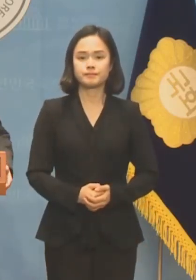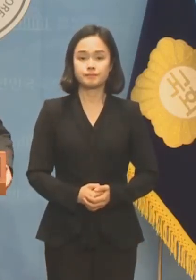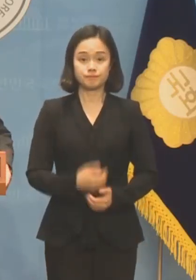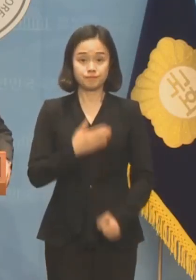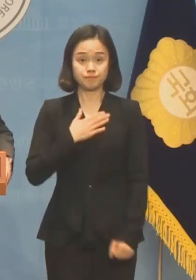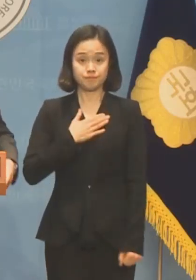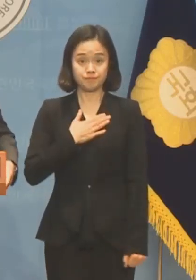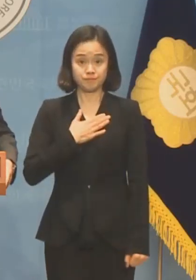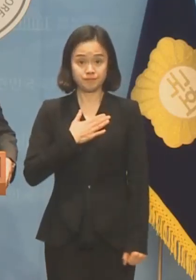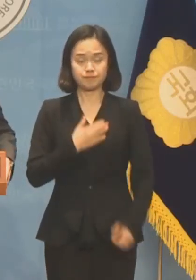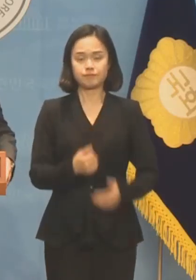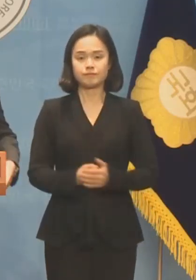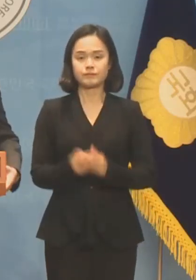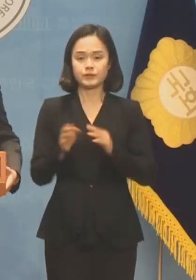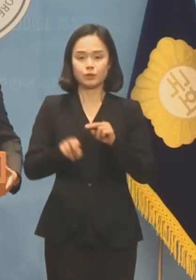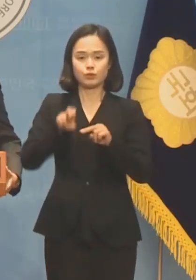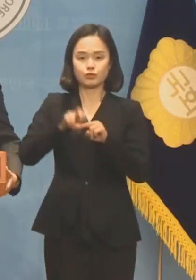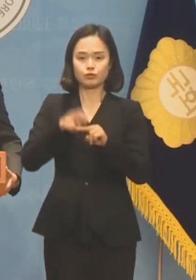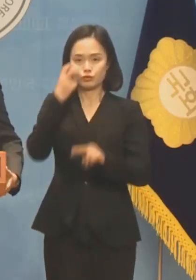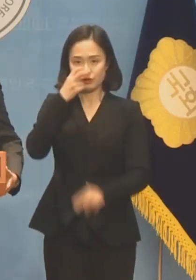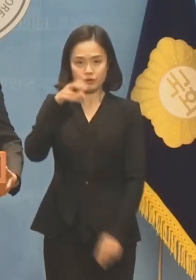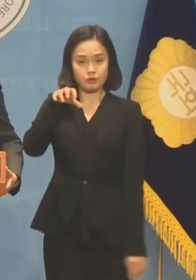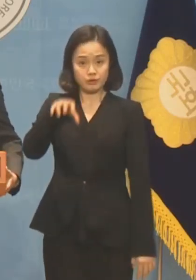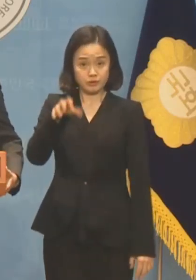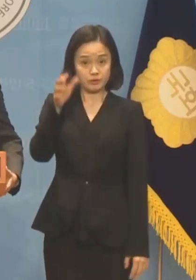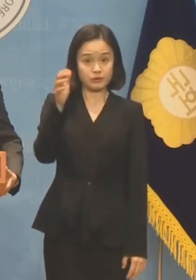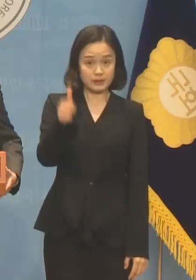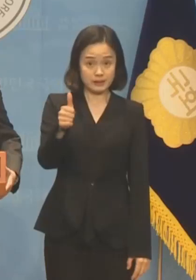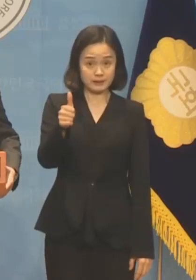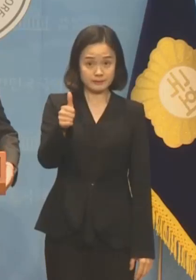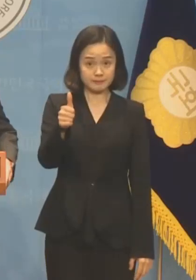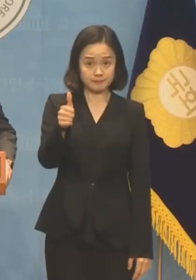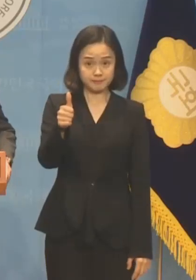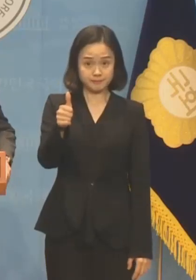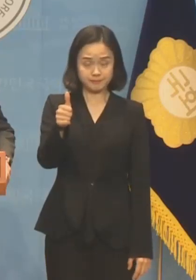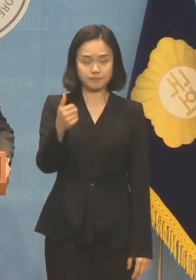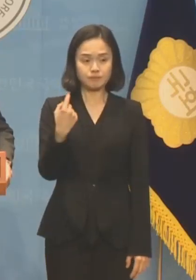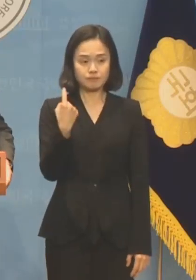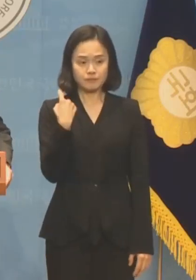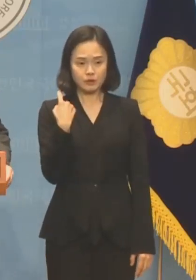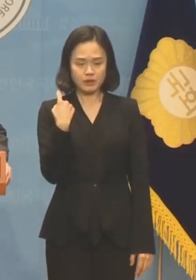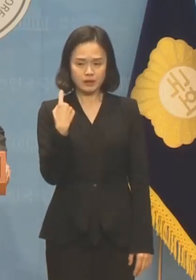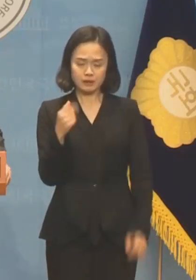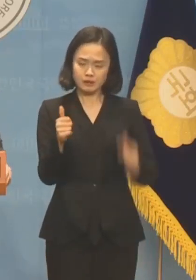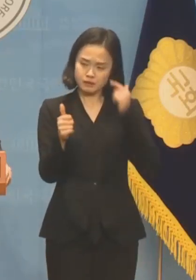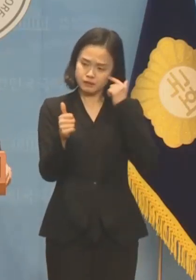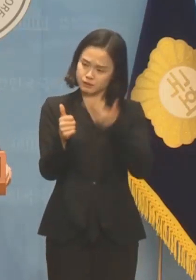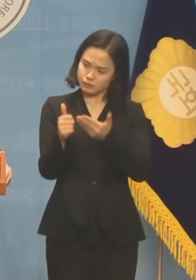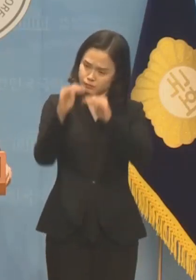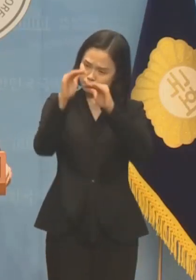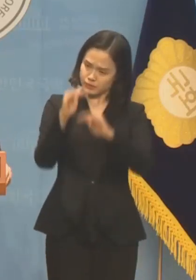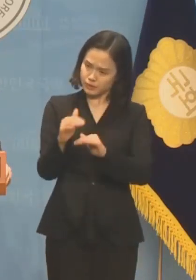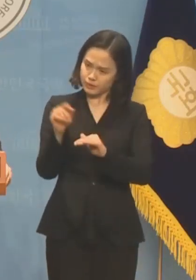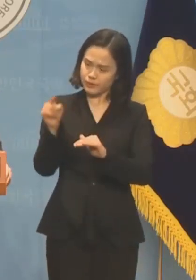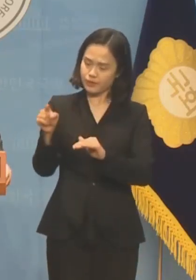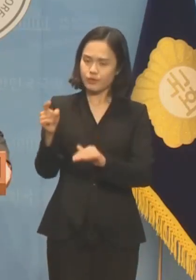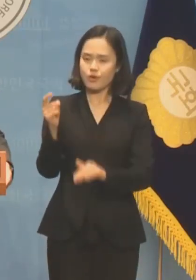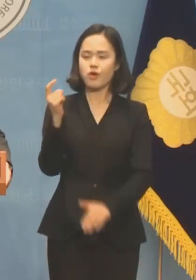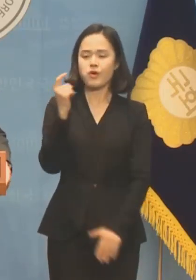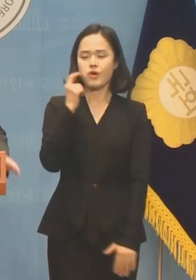저는 사실 공수처장의 어제 장동희 의원의 질의에 대해 의증한 것으로 보고 있습니다.